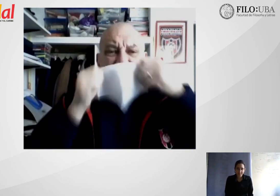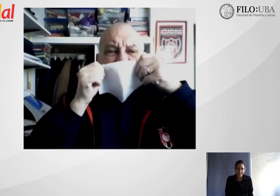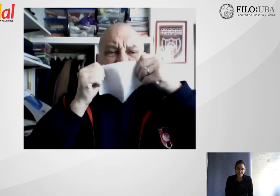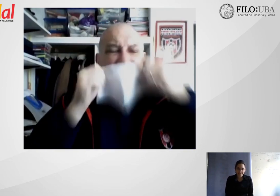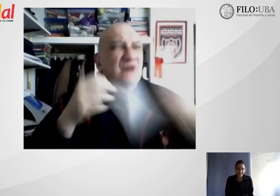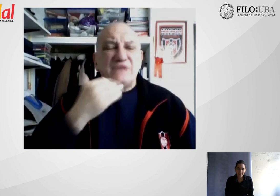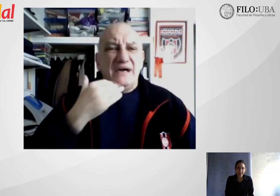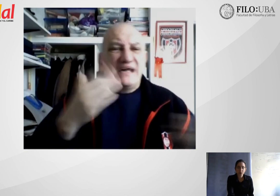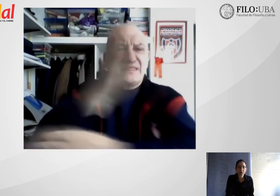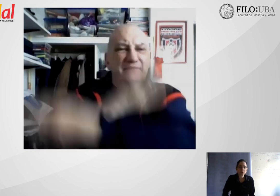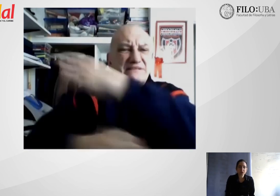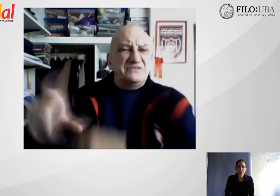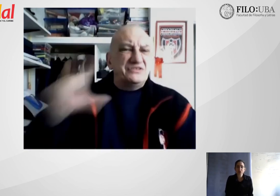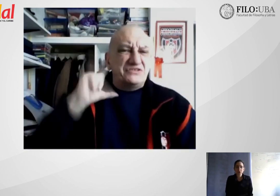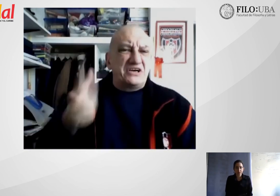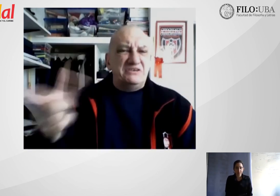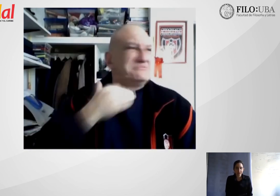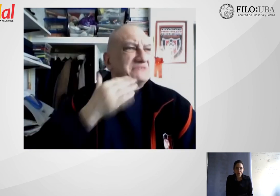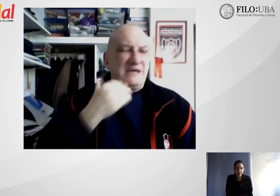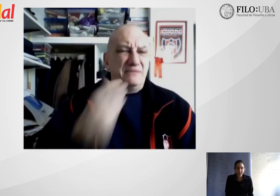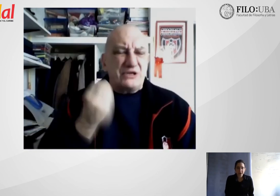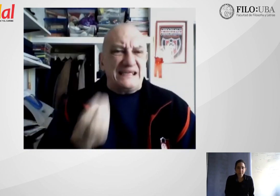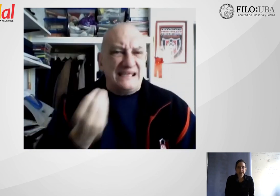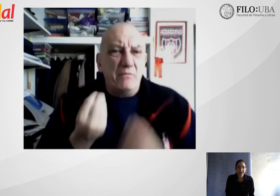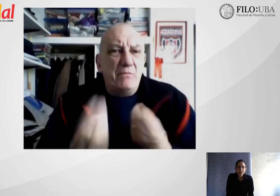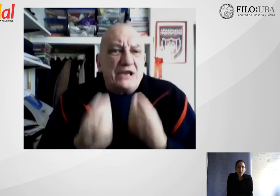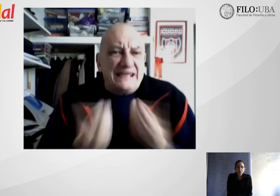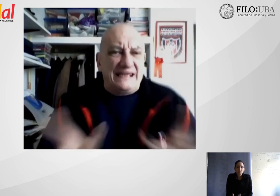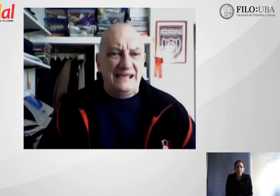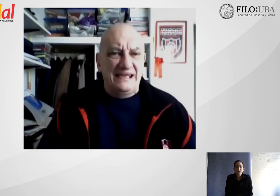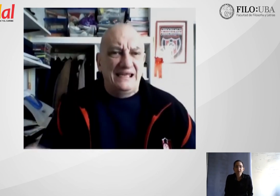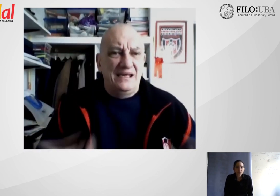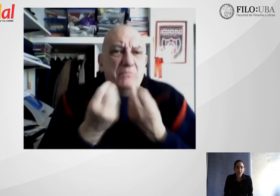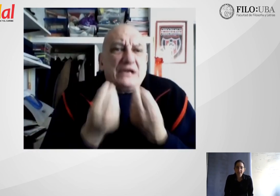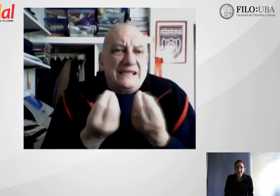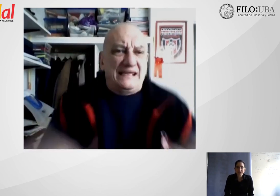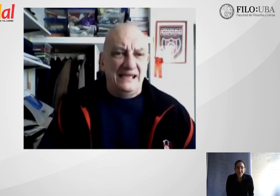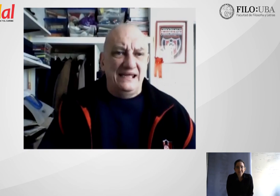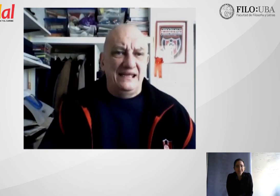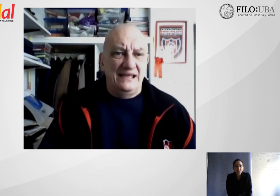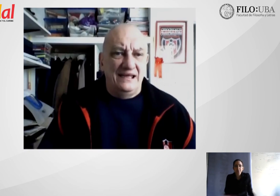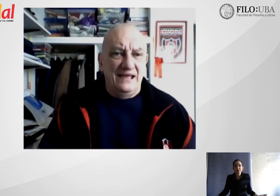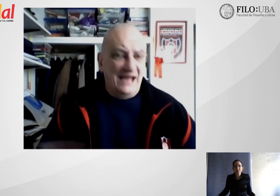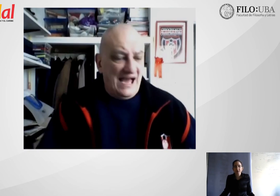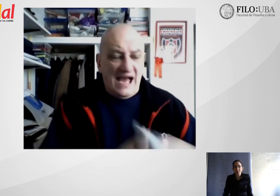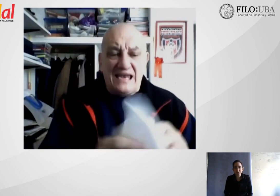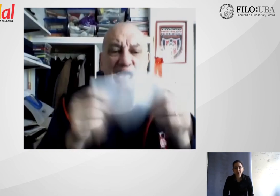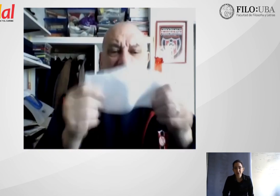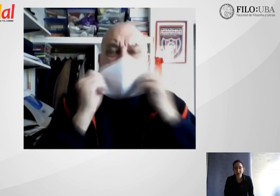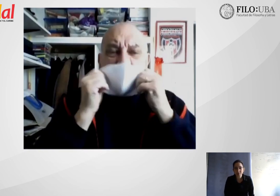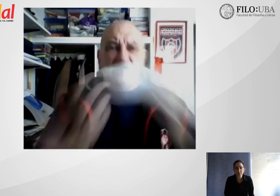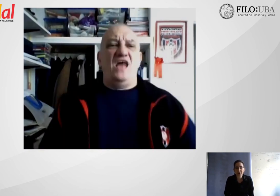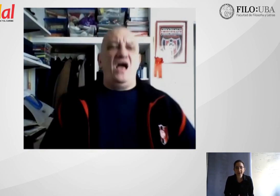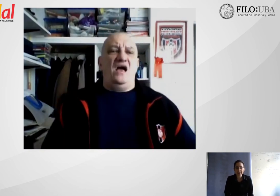pasa? Cuando se usan los otros barbijos, para nosotros como personas sordas es imposible,